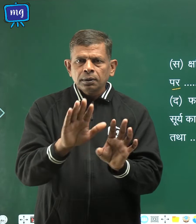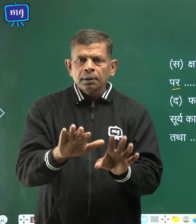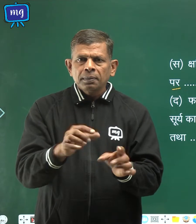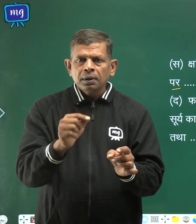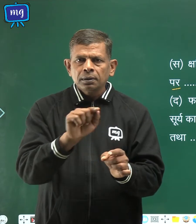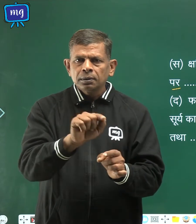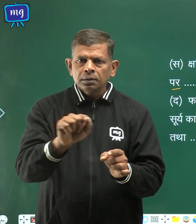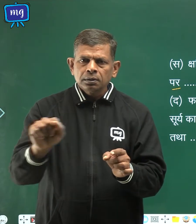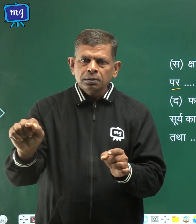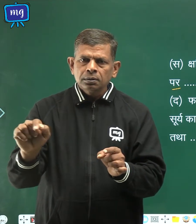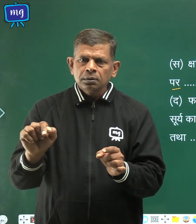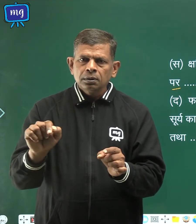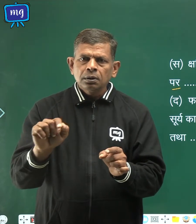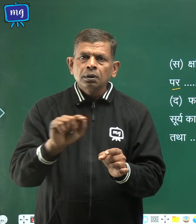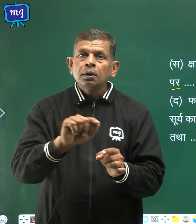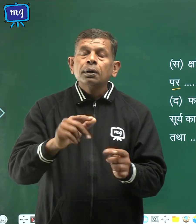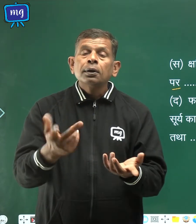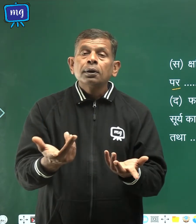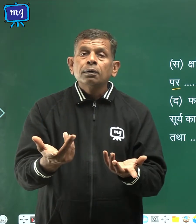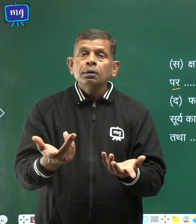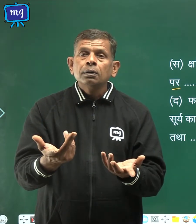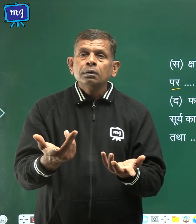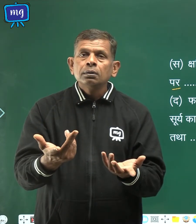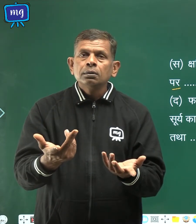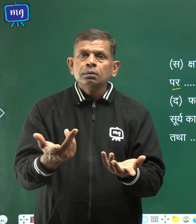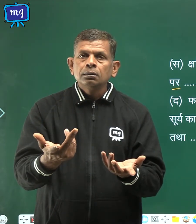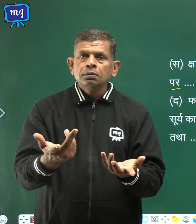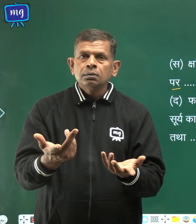डैश लगेंगे।